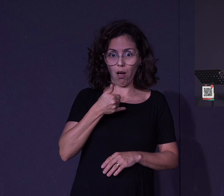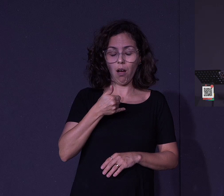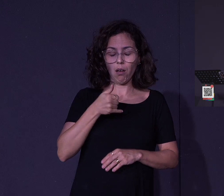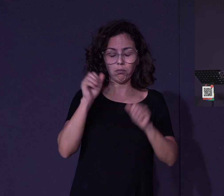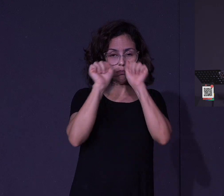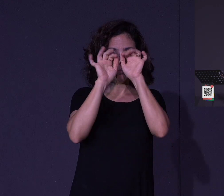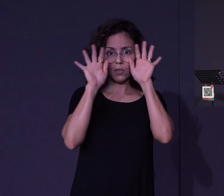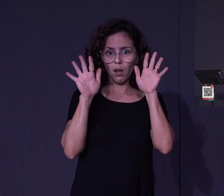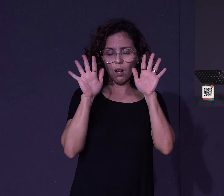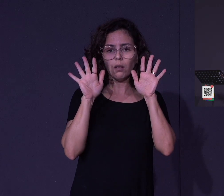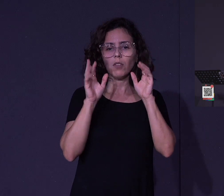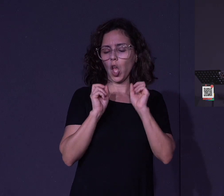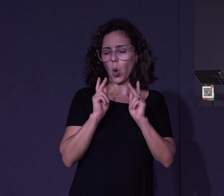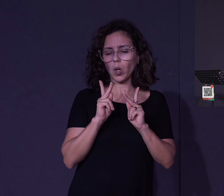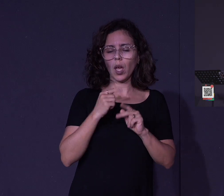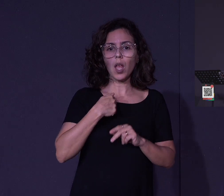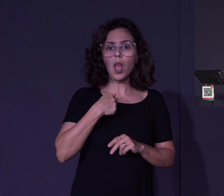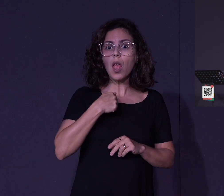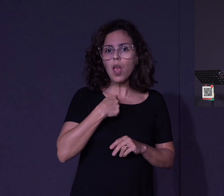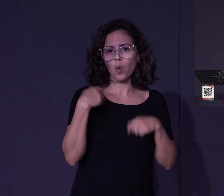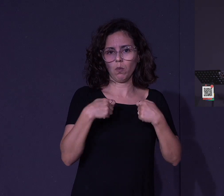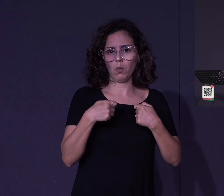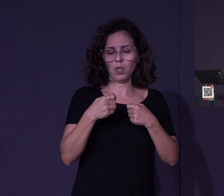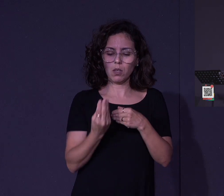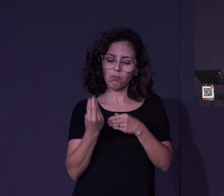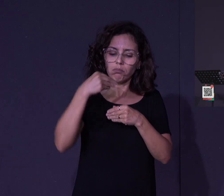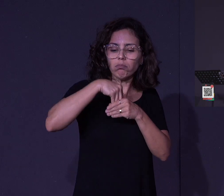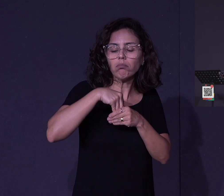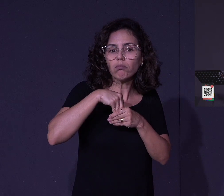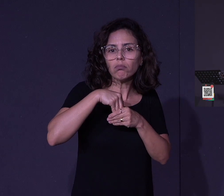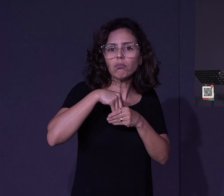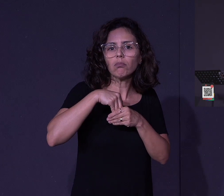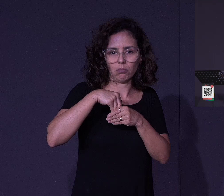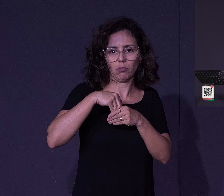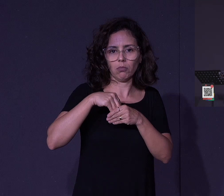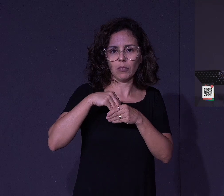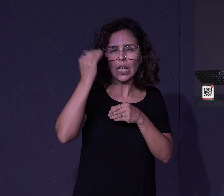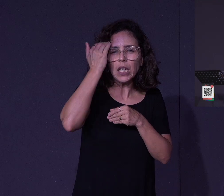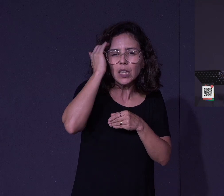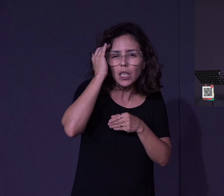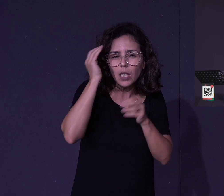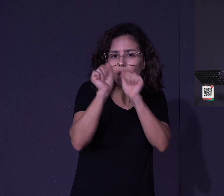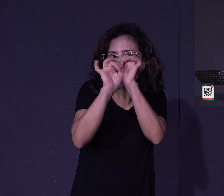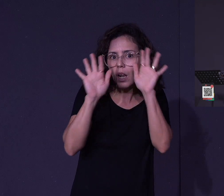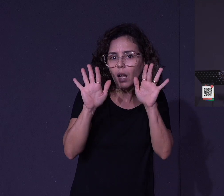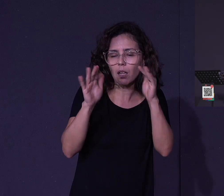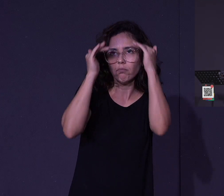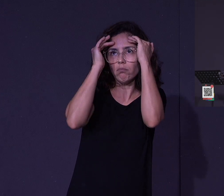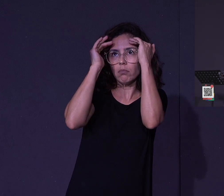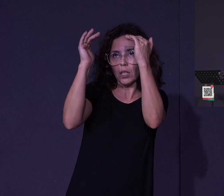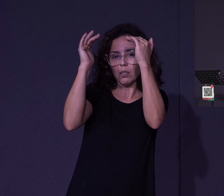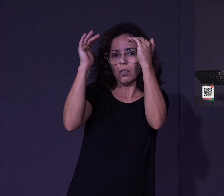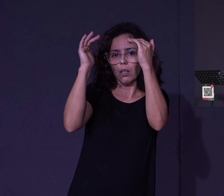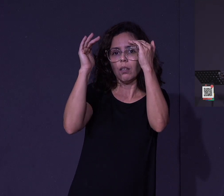nos incluir nesse cronograma, discerni-lo e obedecê-lo. Não